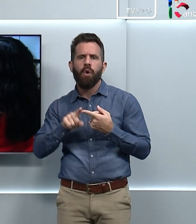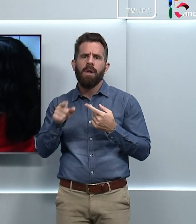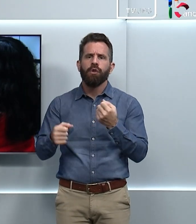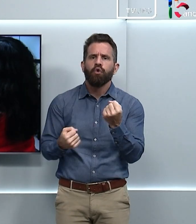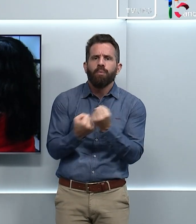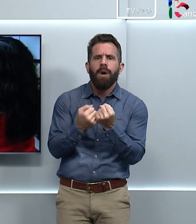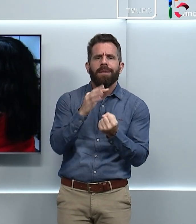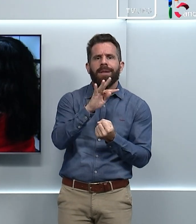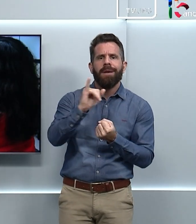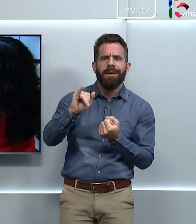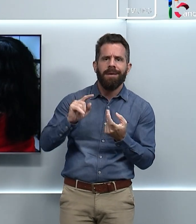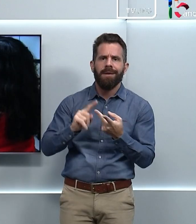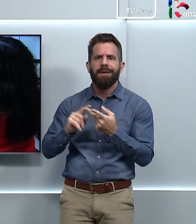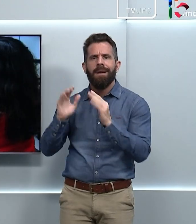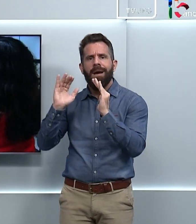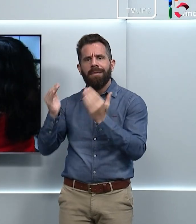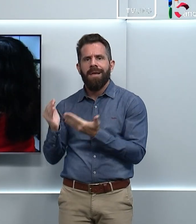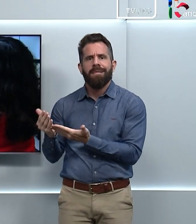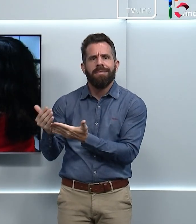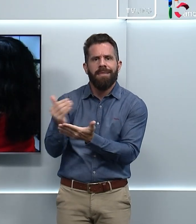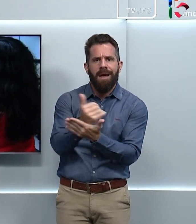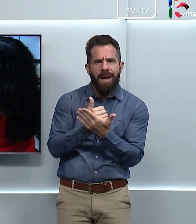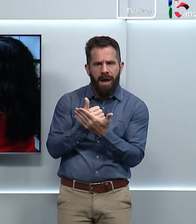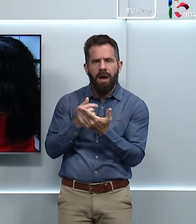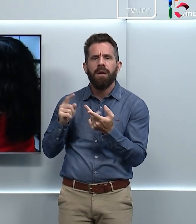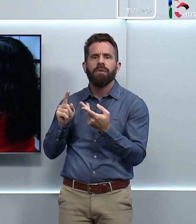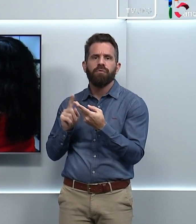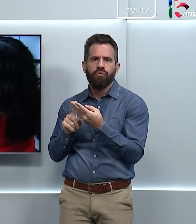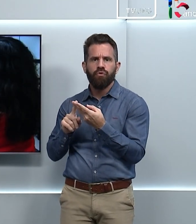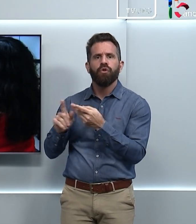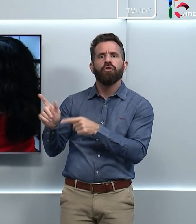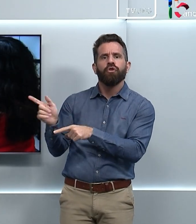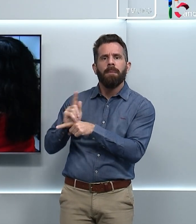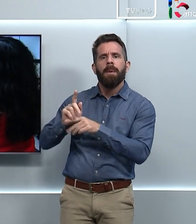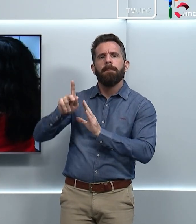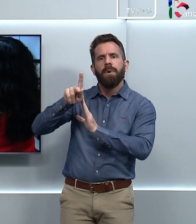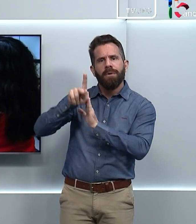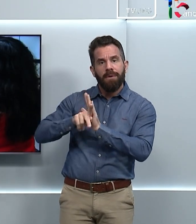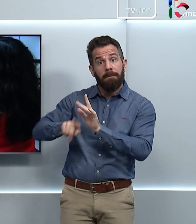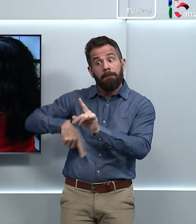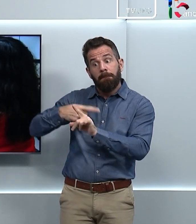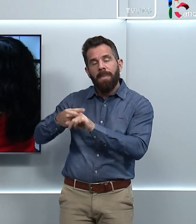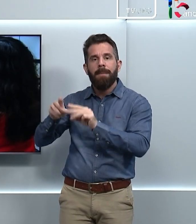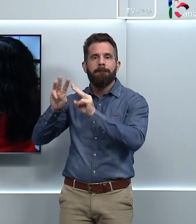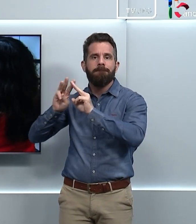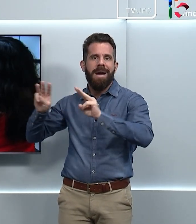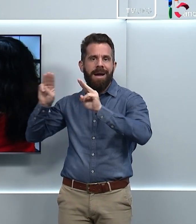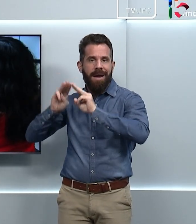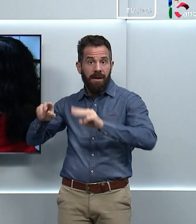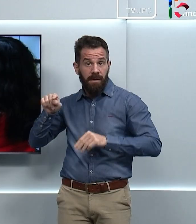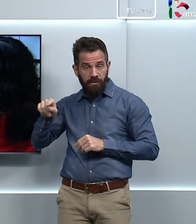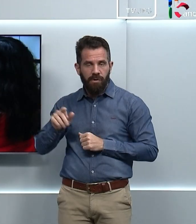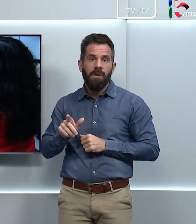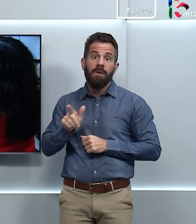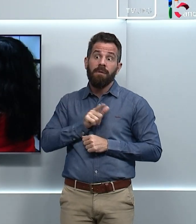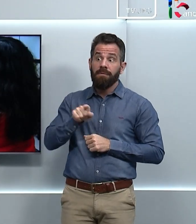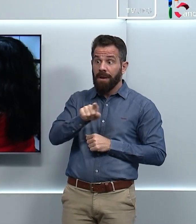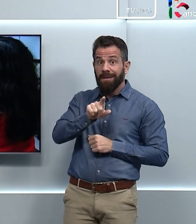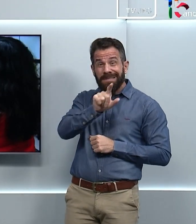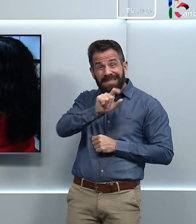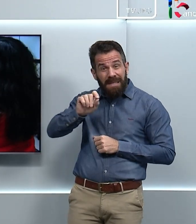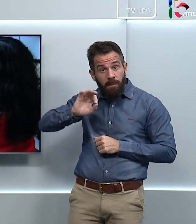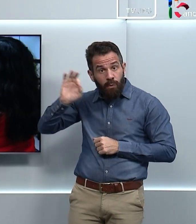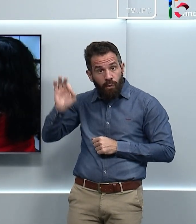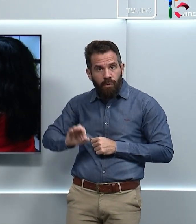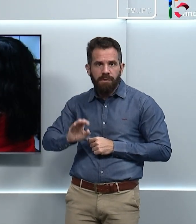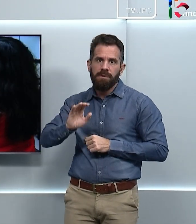de dados, gerenciamento de projetos e marketing digital. Todos os cursos são 100% online e gratuitos, e as vagas